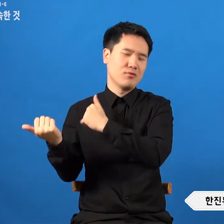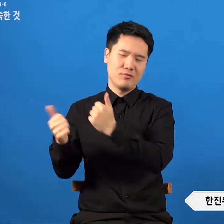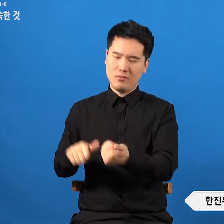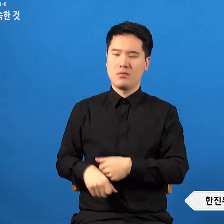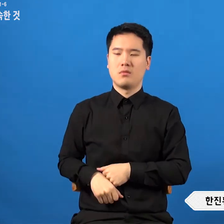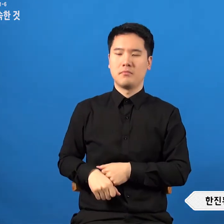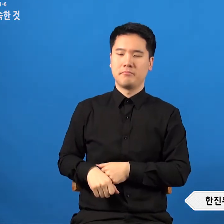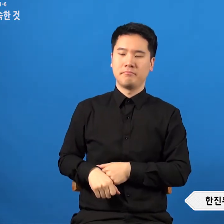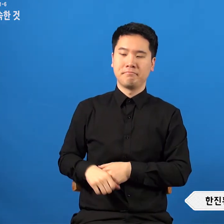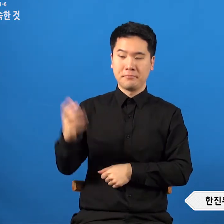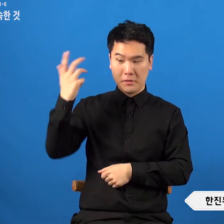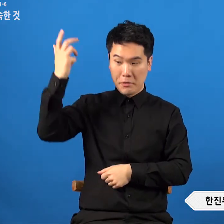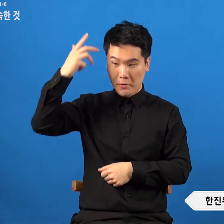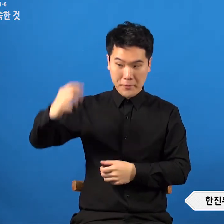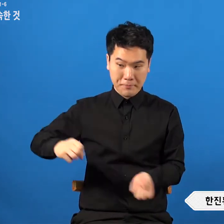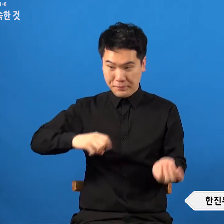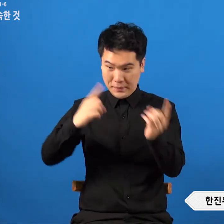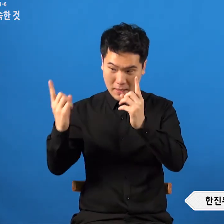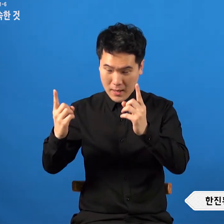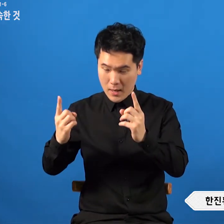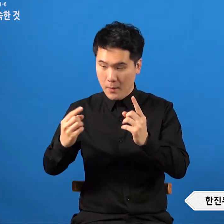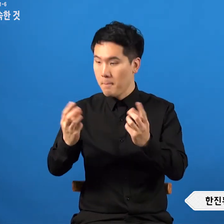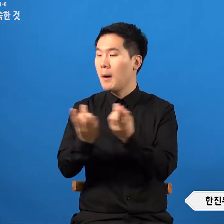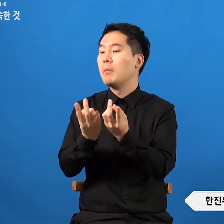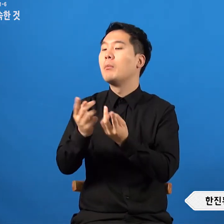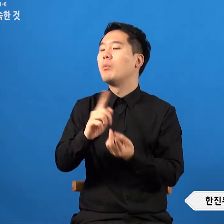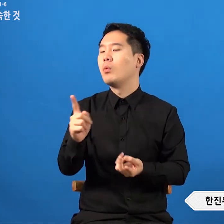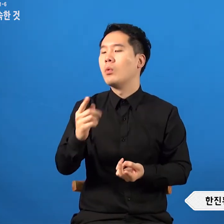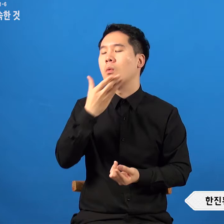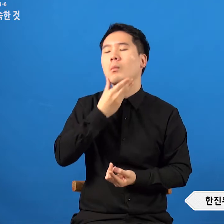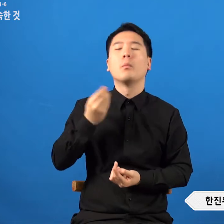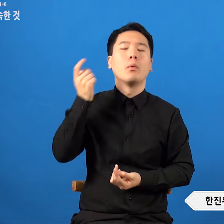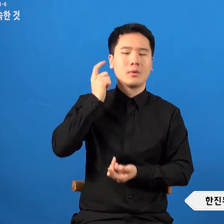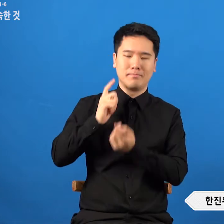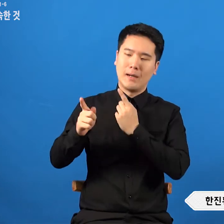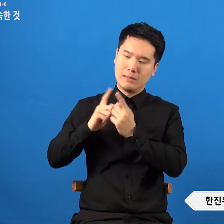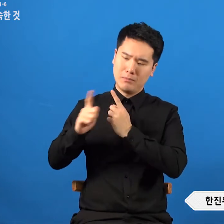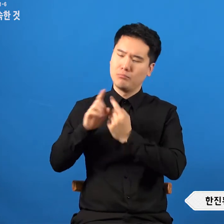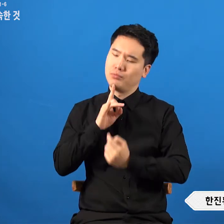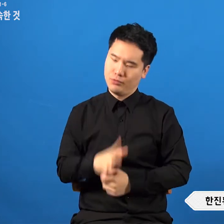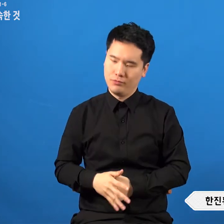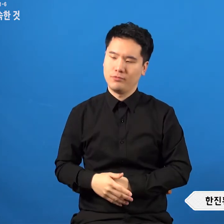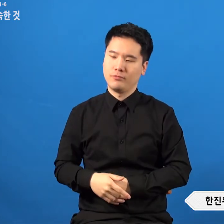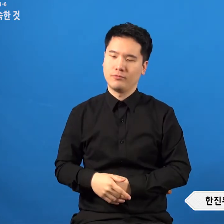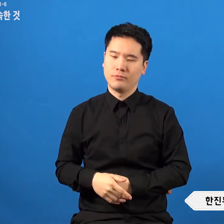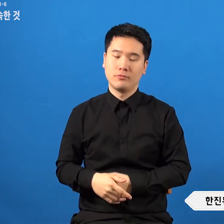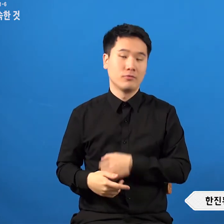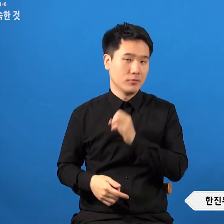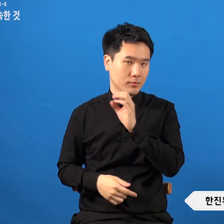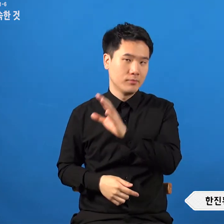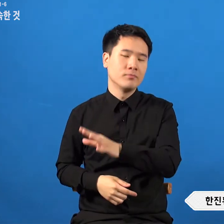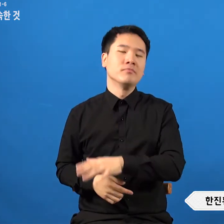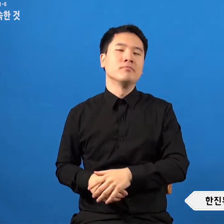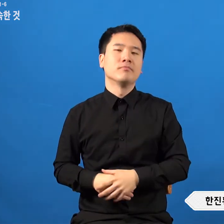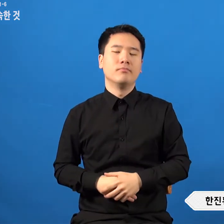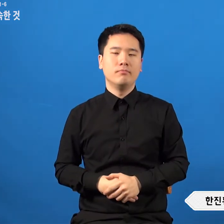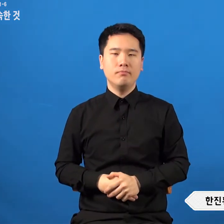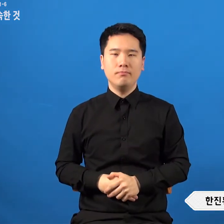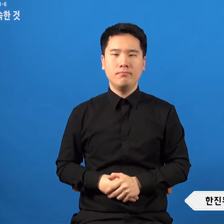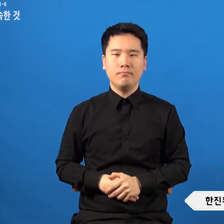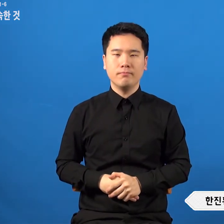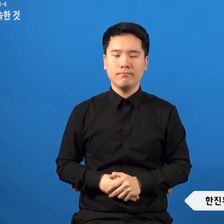그들을 살릴 수 있는 것은 복음의 말씀밖에는 없다 하는 것을 다시 한번 그 핵심을